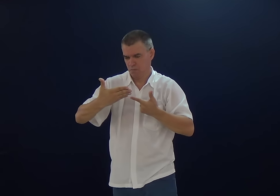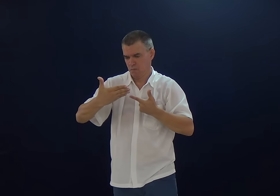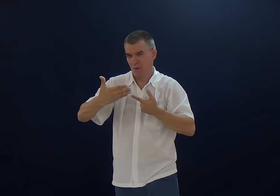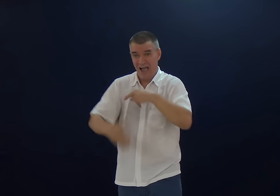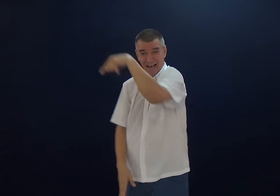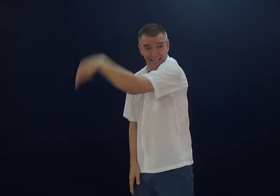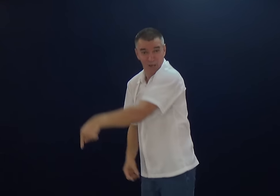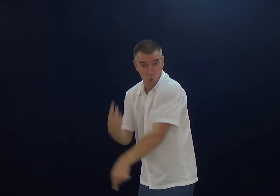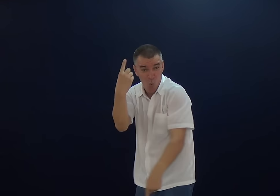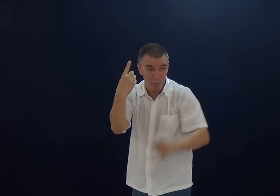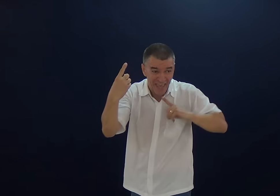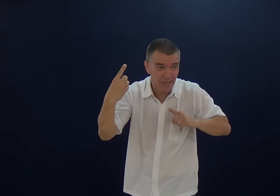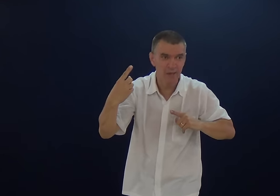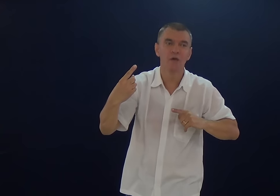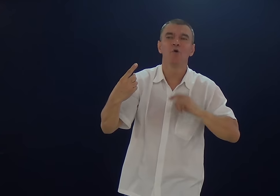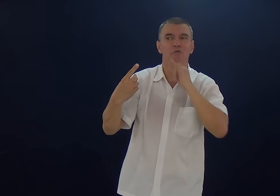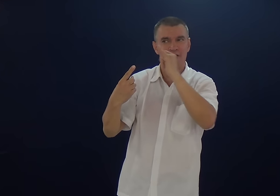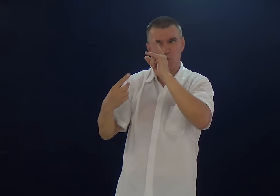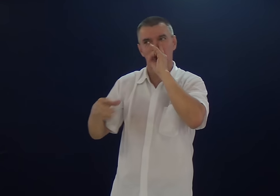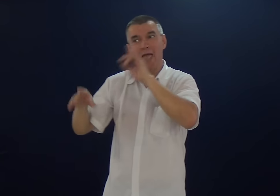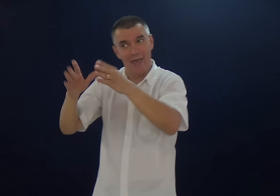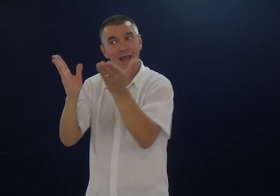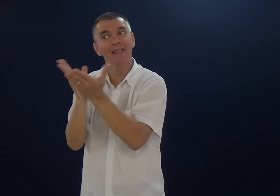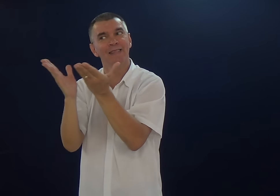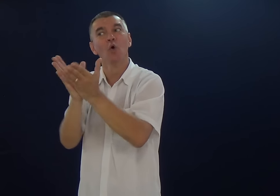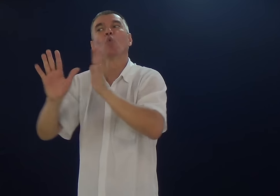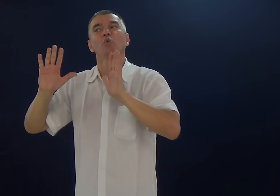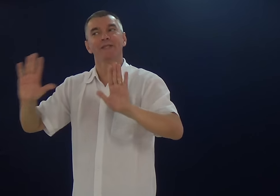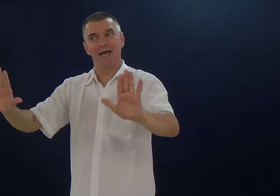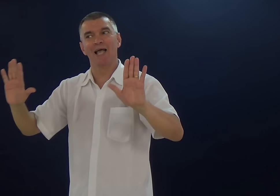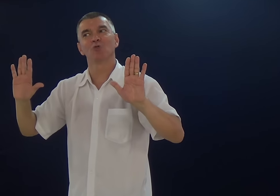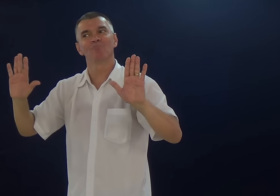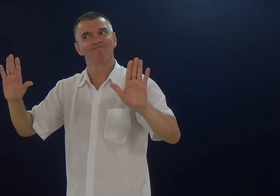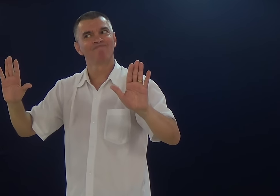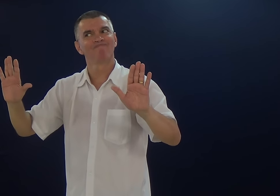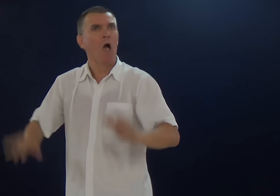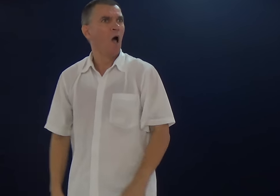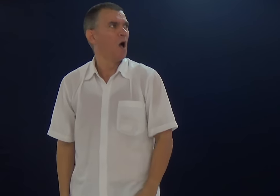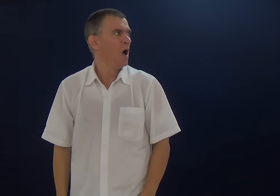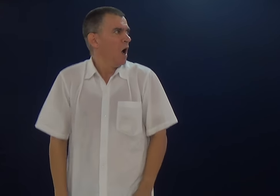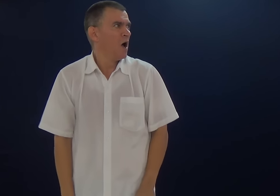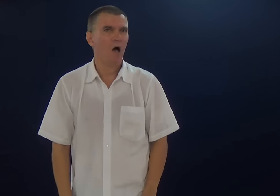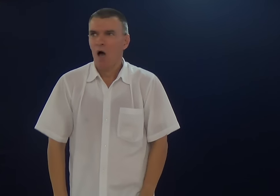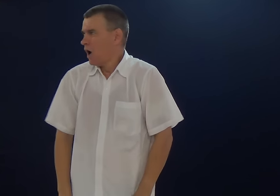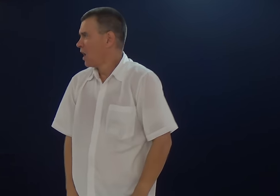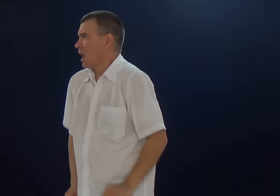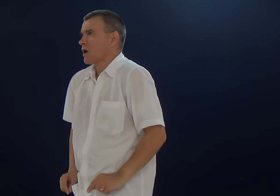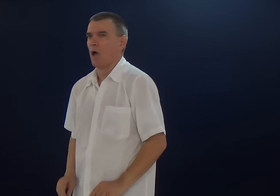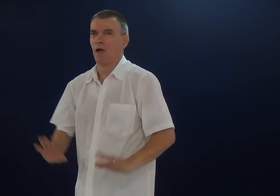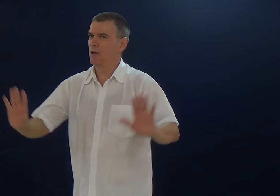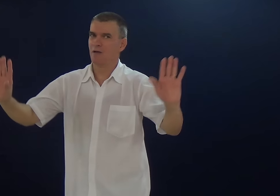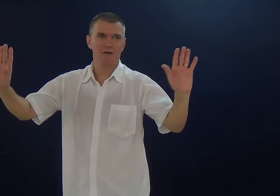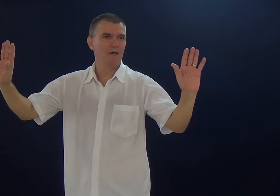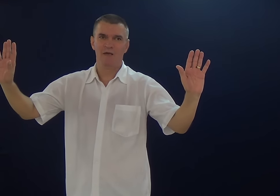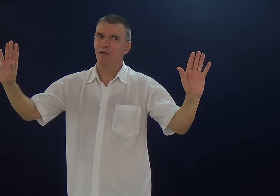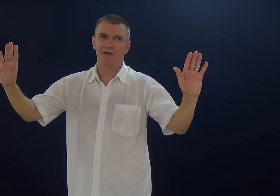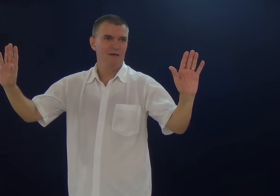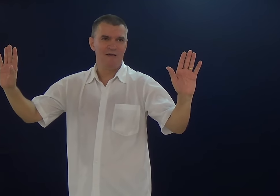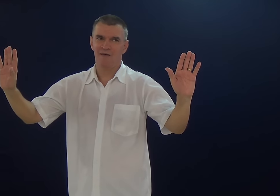pro WhatsApp já foi para lá aí tem uma uma outra situação aqui na igreja de um surdo de surdos